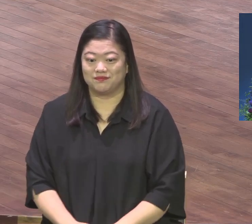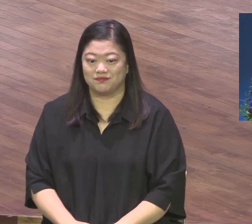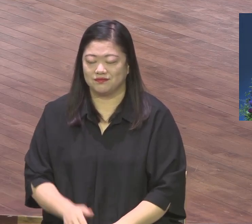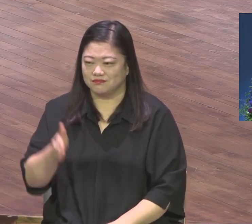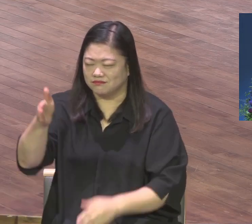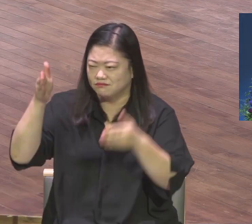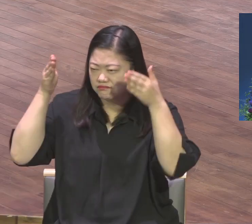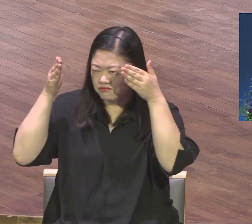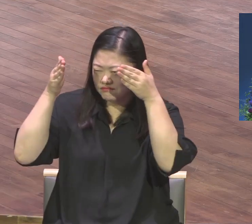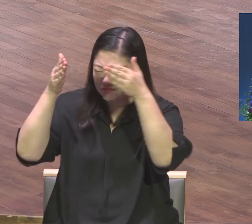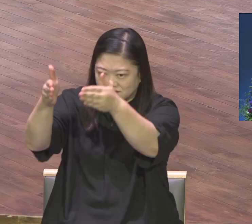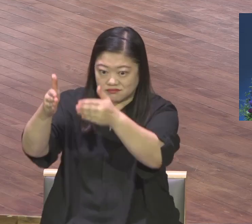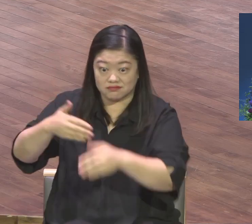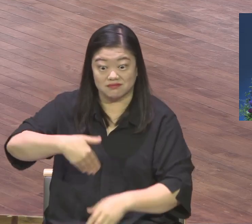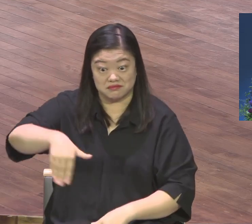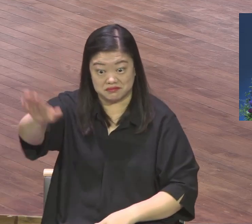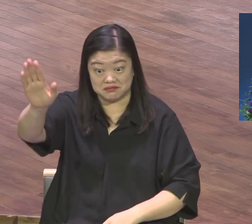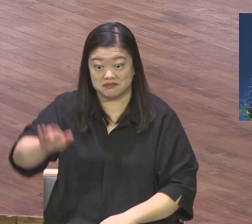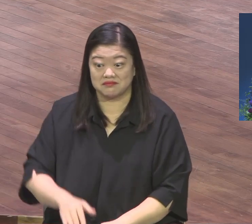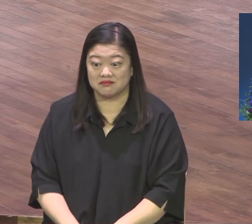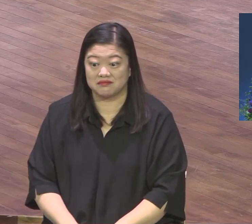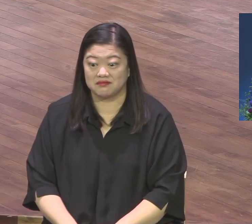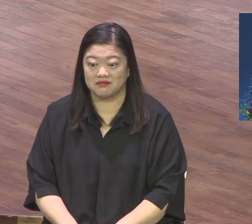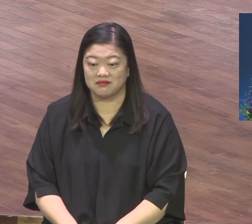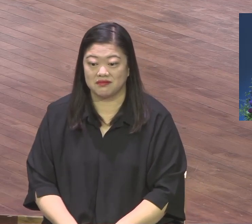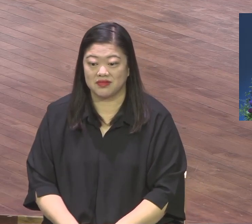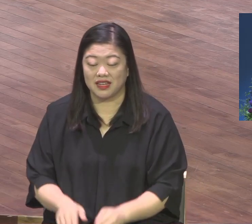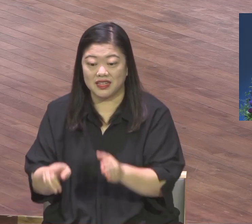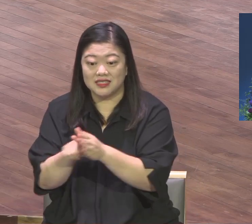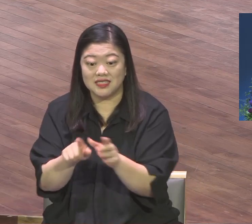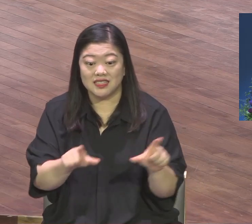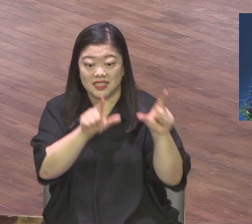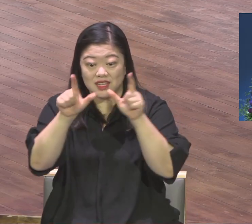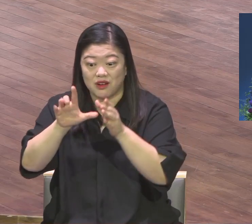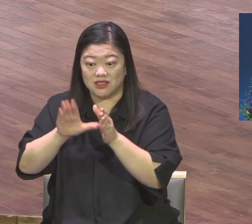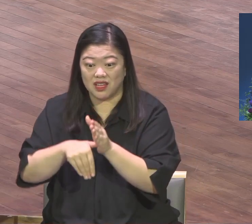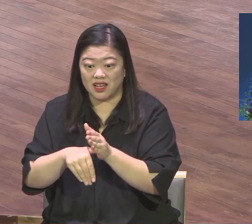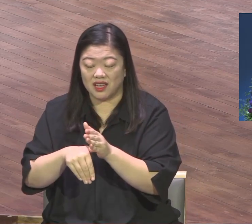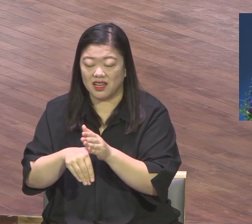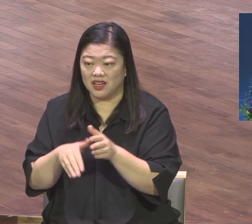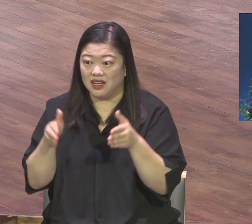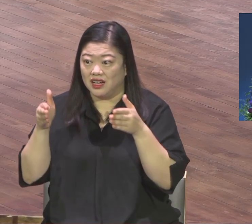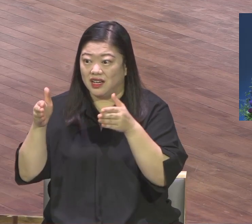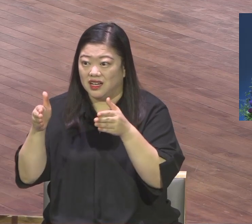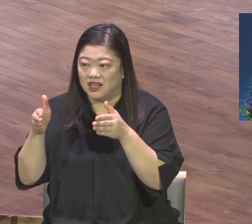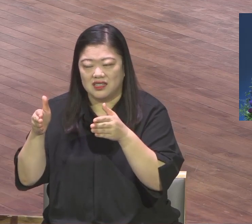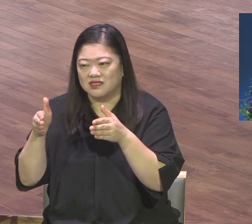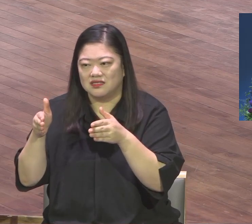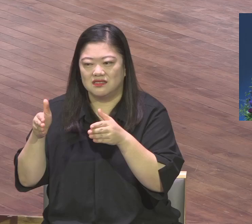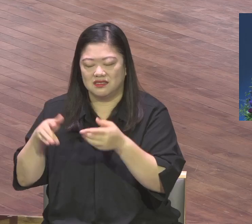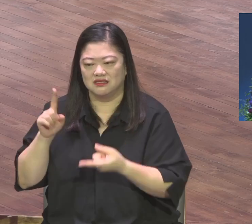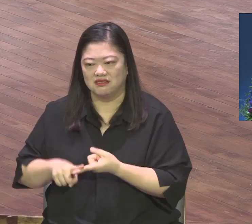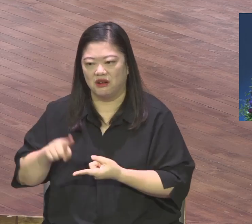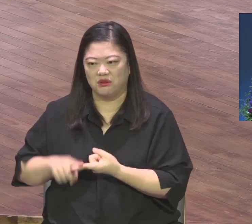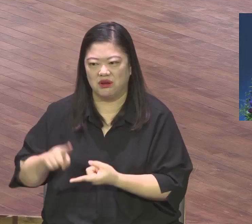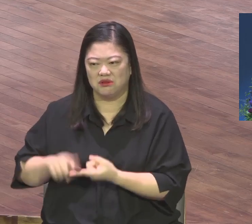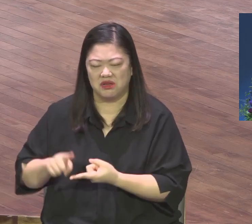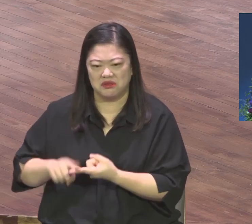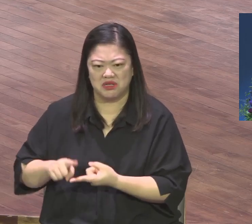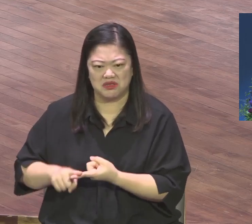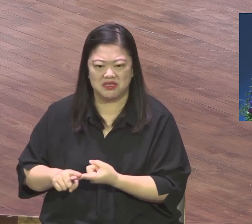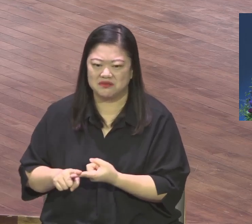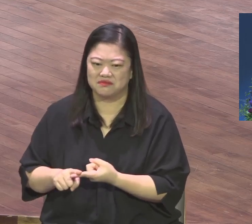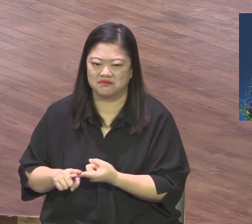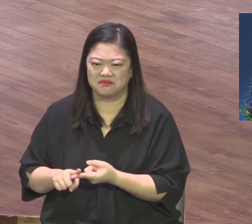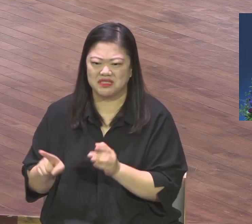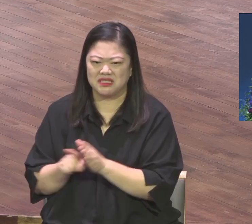성벽을 향해 전진하라. 신앙생활을 그렇게 후퇴하는 제자리에 서 있는 이거는 정상이